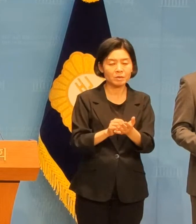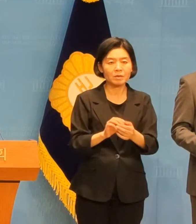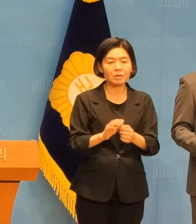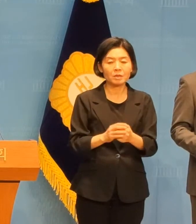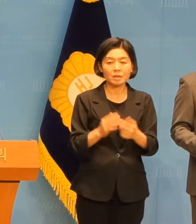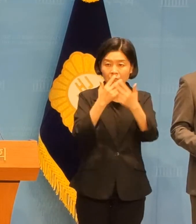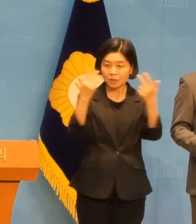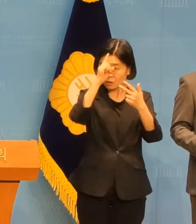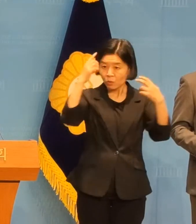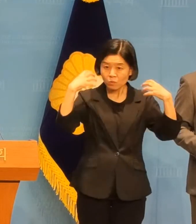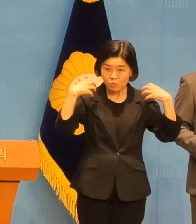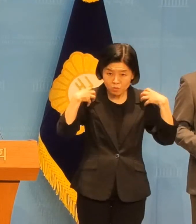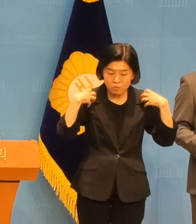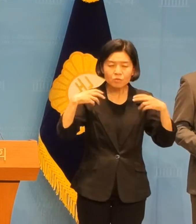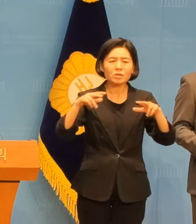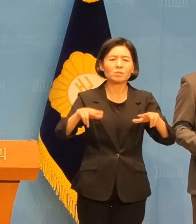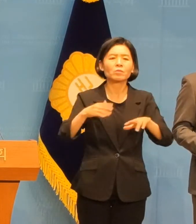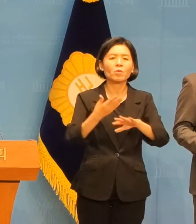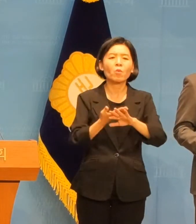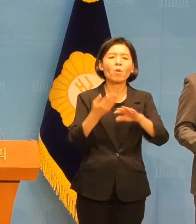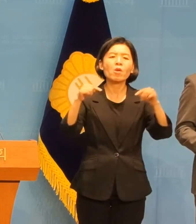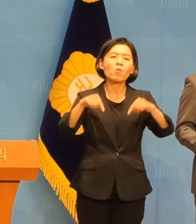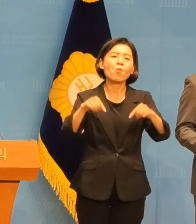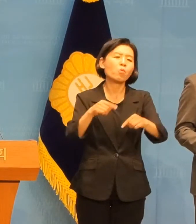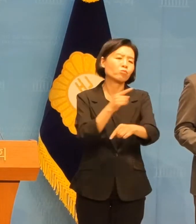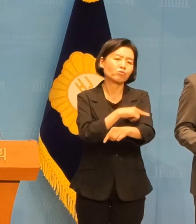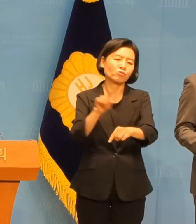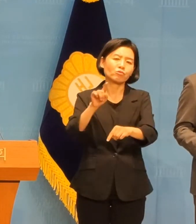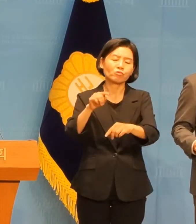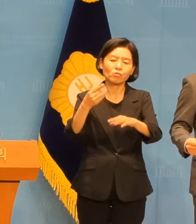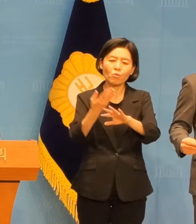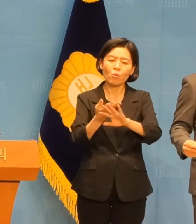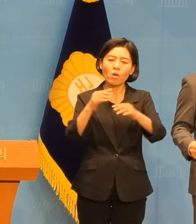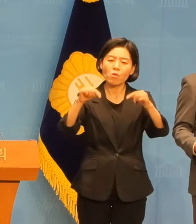이재명 정부의 외교 무능이며 외교 실패입니다.